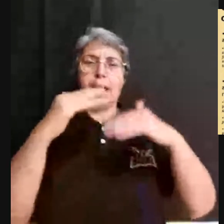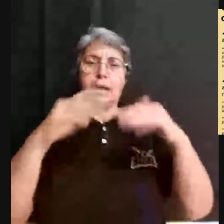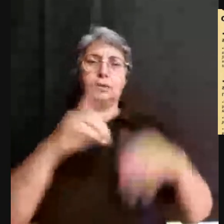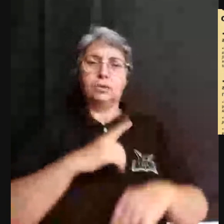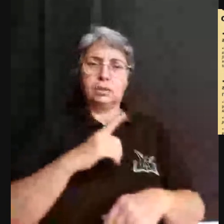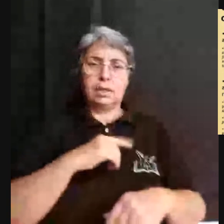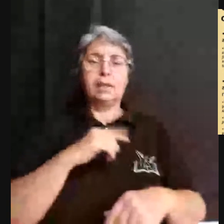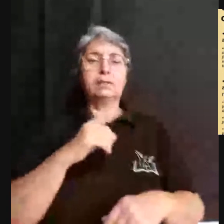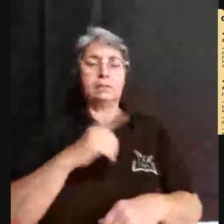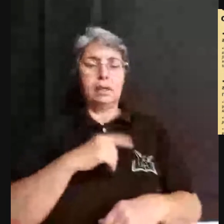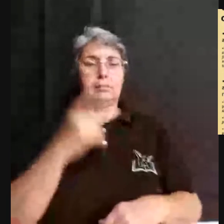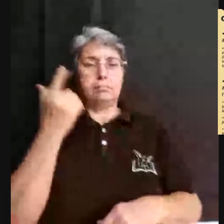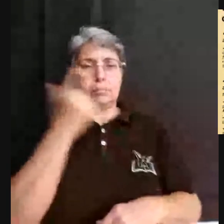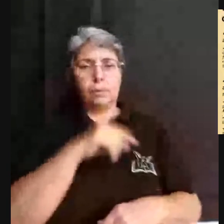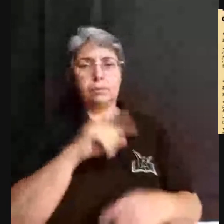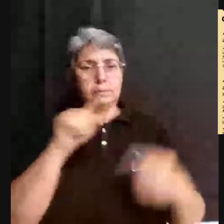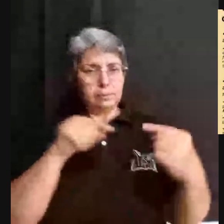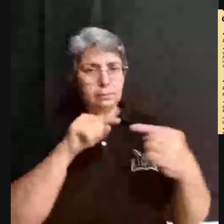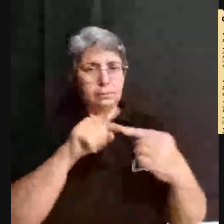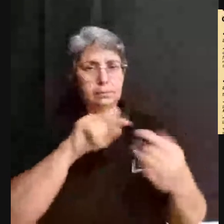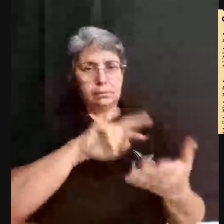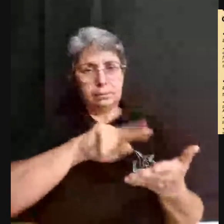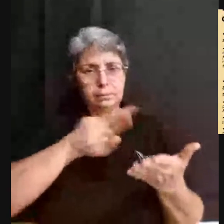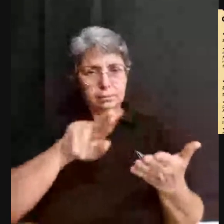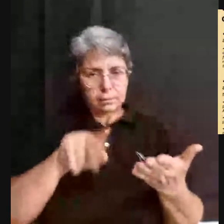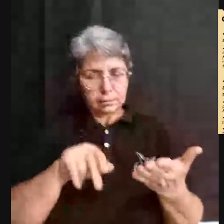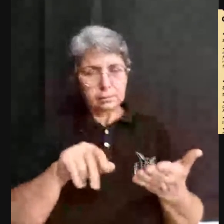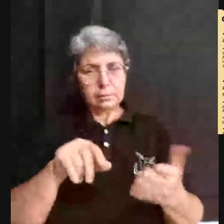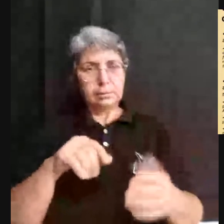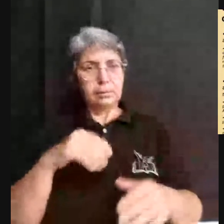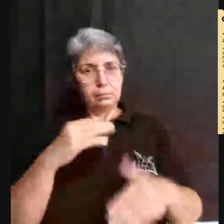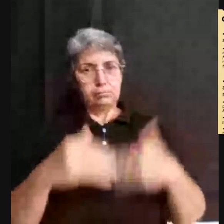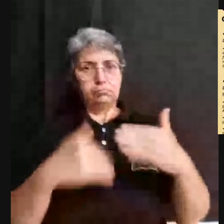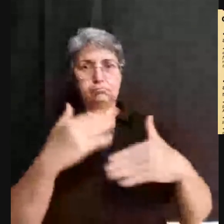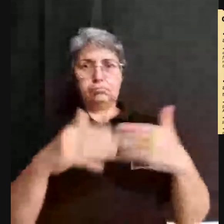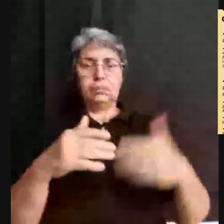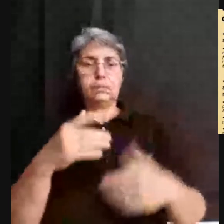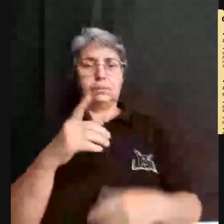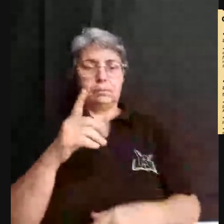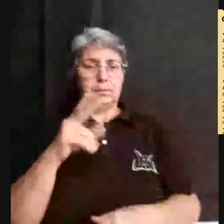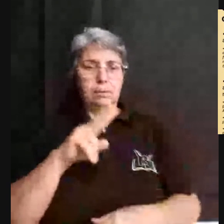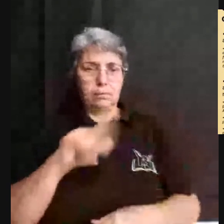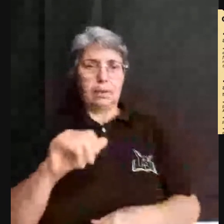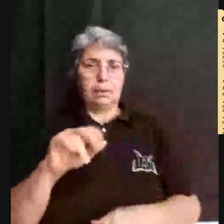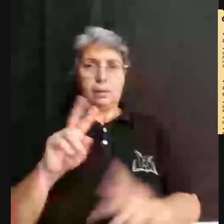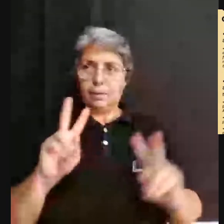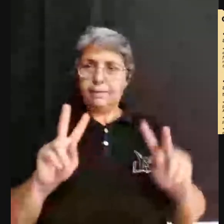meta. Está acelerando os seus passos rumo a seu triunfo final.